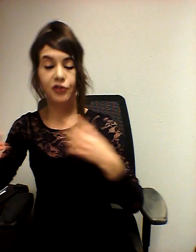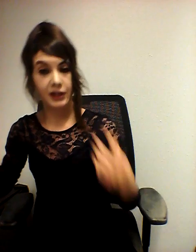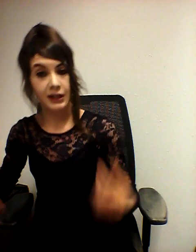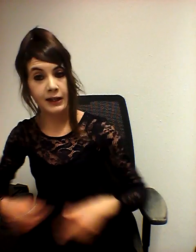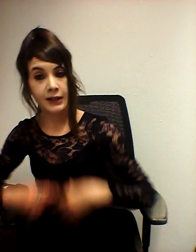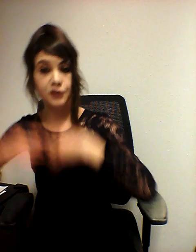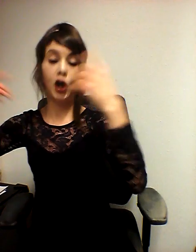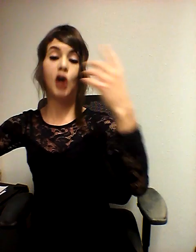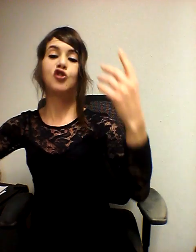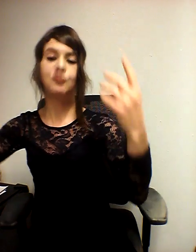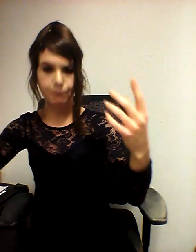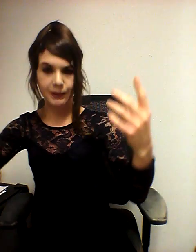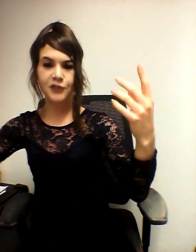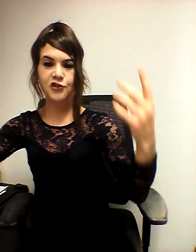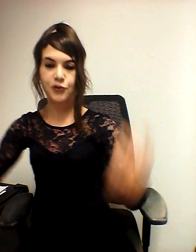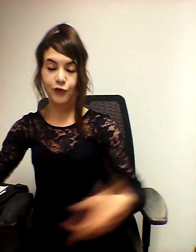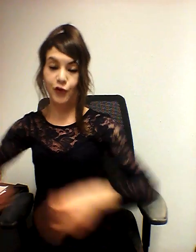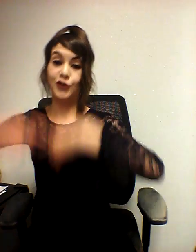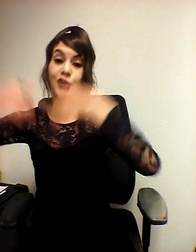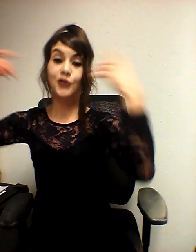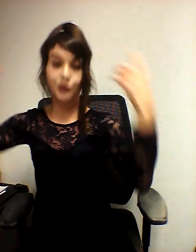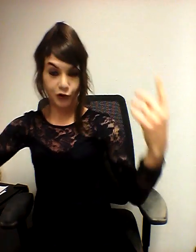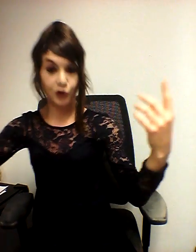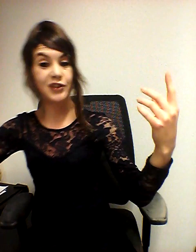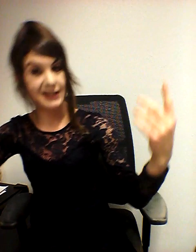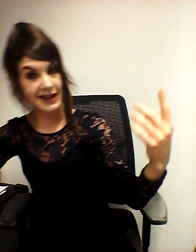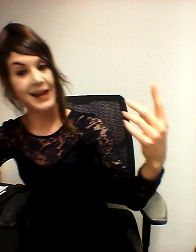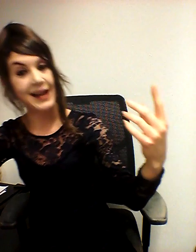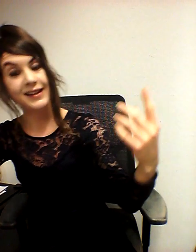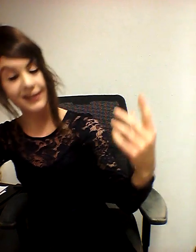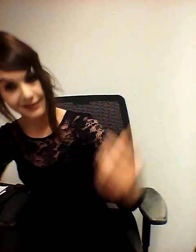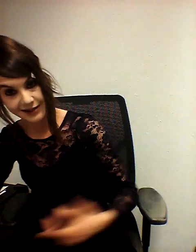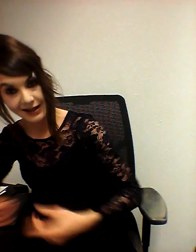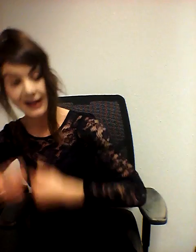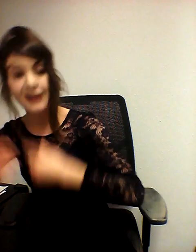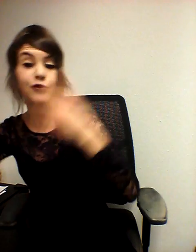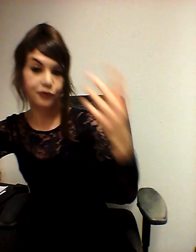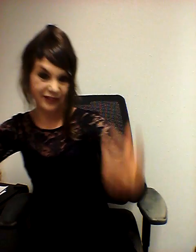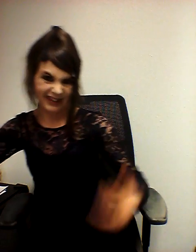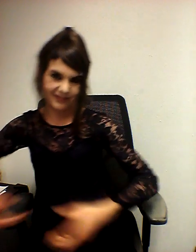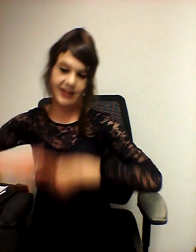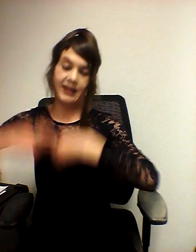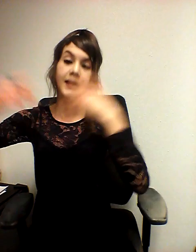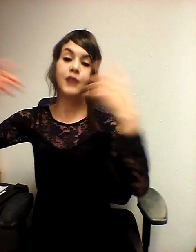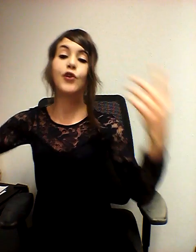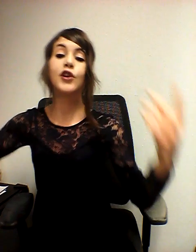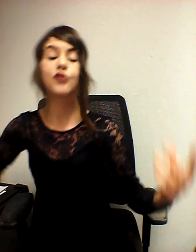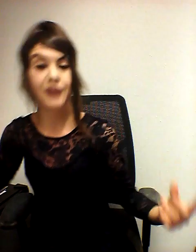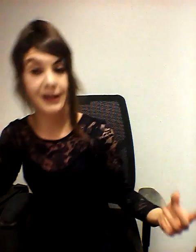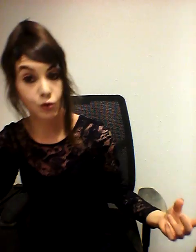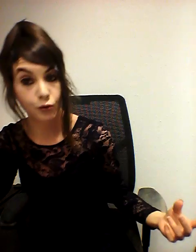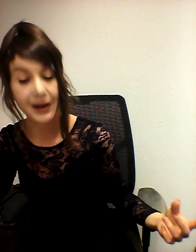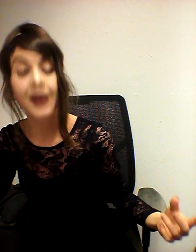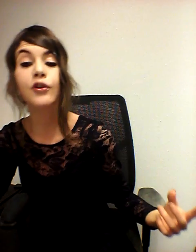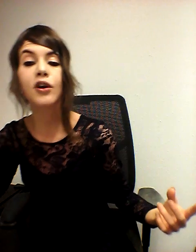eerst gesplitst worden tot kleinere delen dus verteerd worden tot enkelvoudige